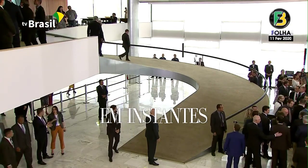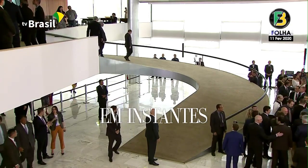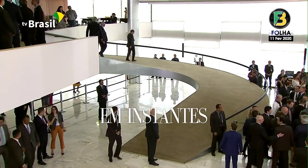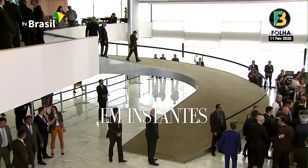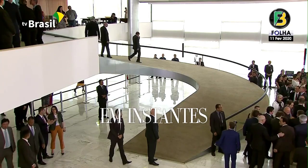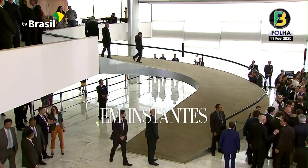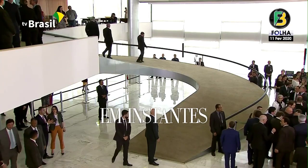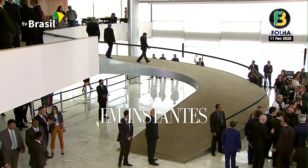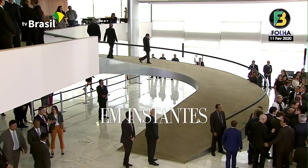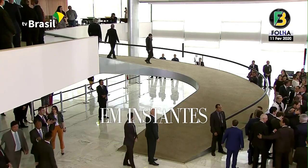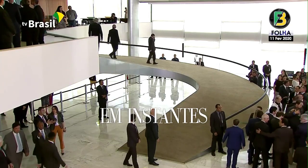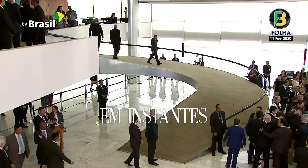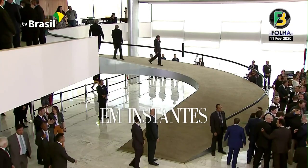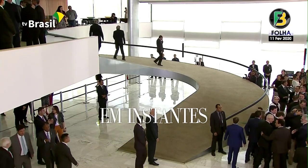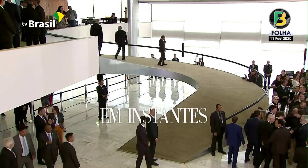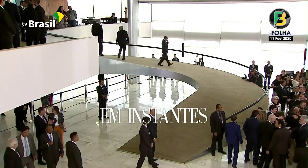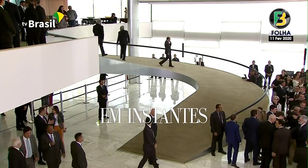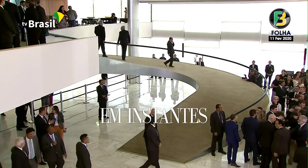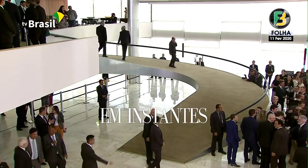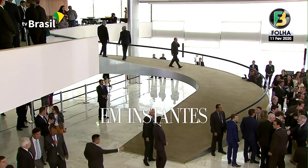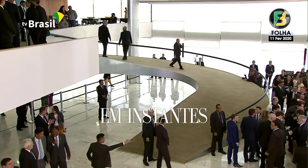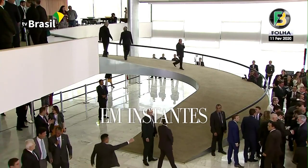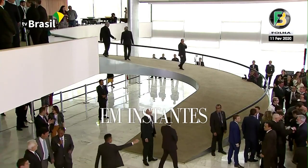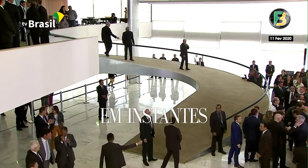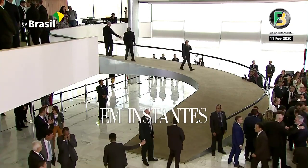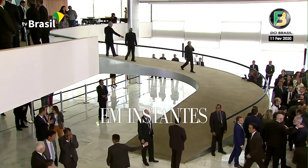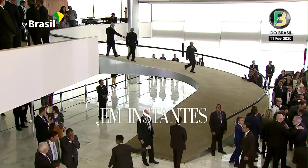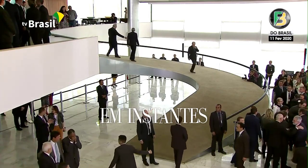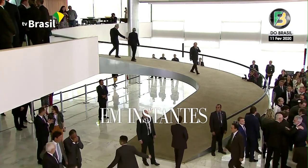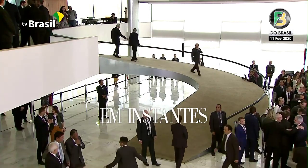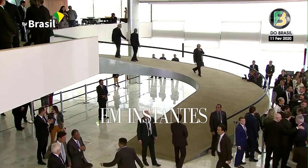Pode ficar porque ele, não tem problema.